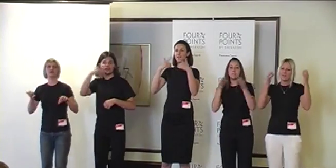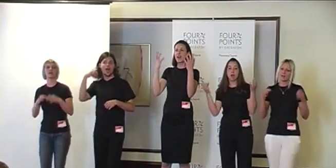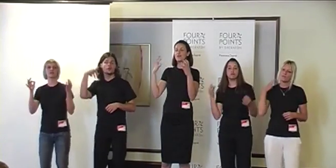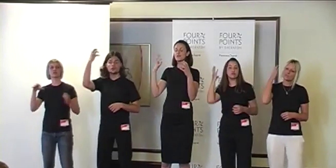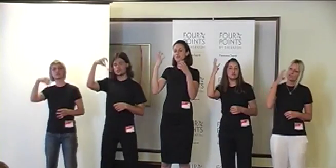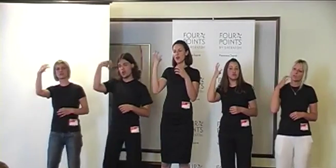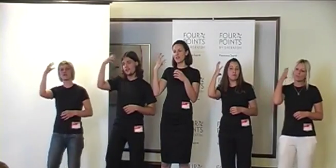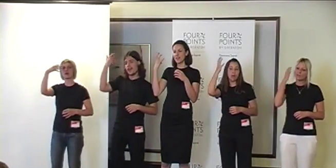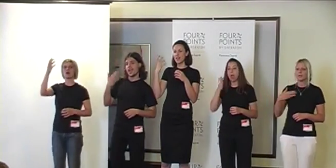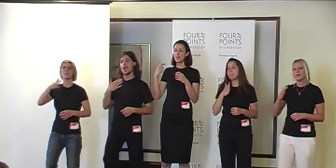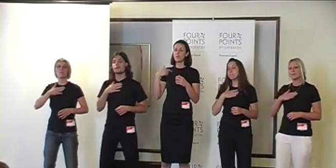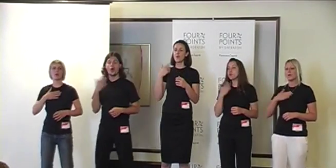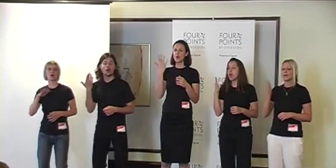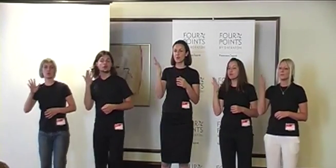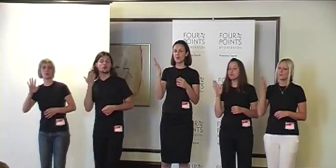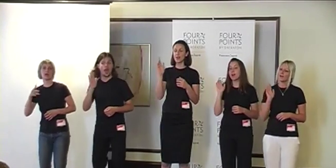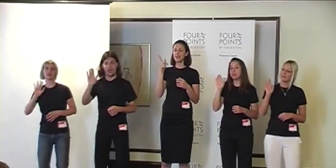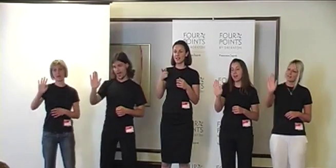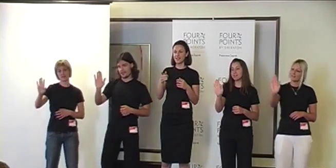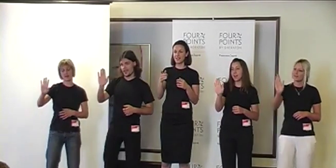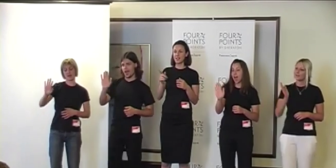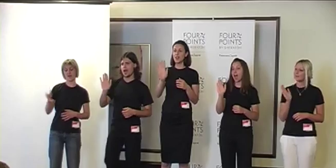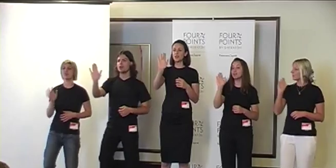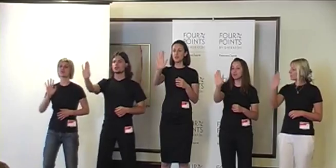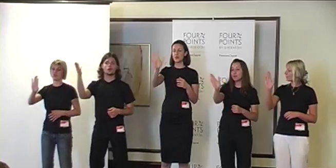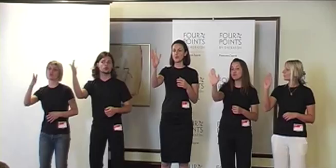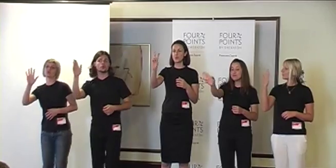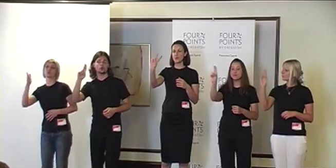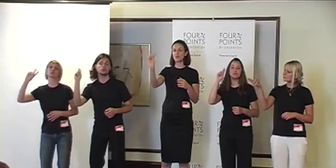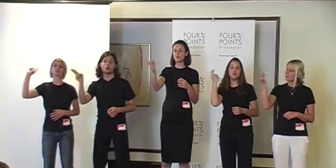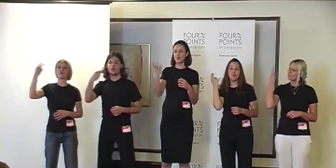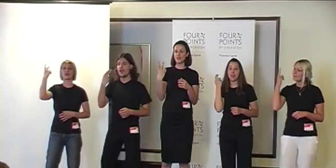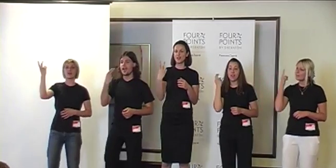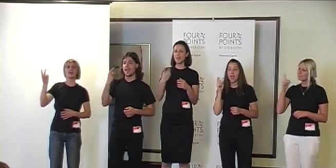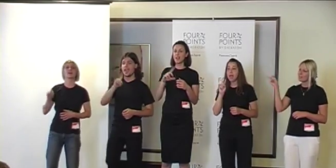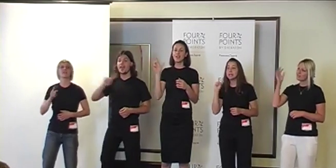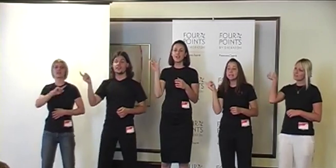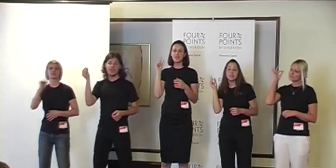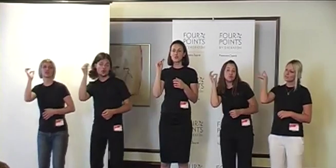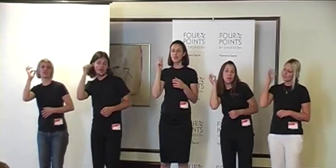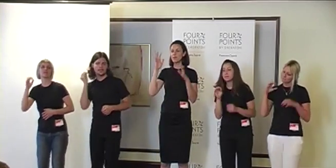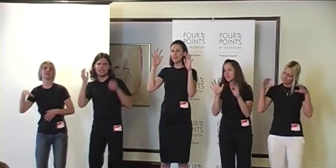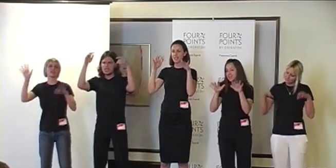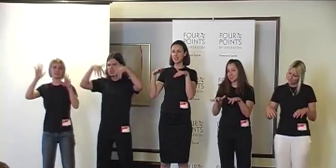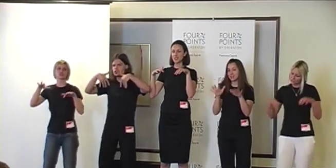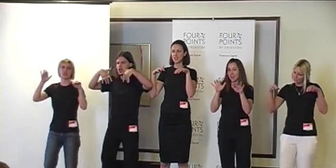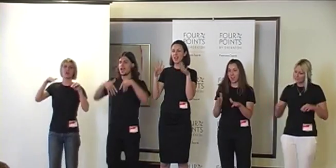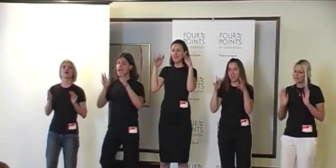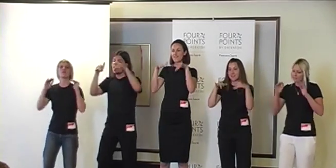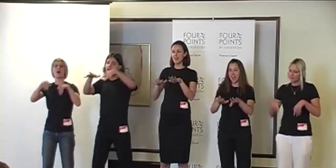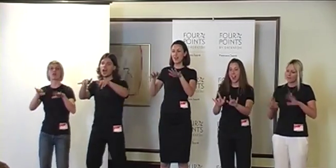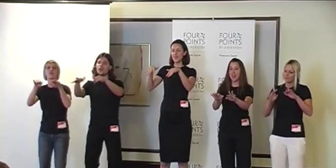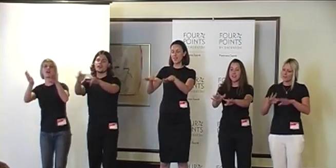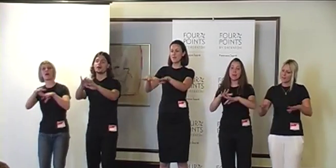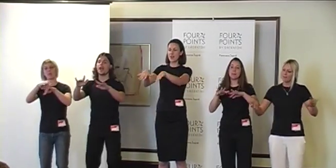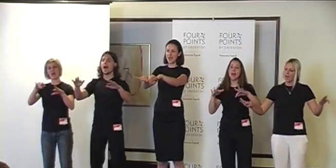Ma abbiamo snove, moja ruka tada, tvoju ruku zove. Neću jednu i kiše, valove na